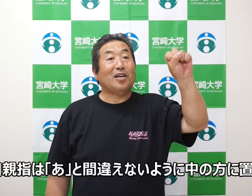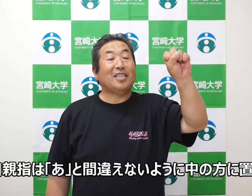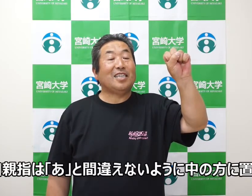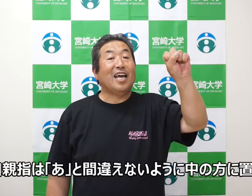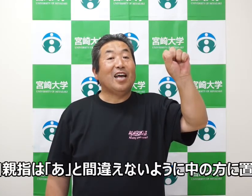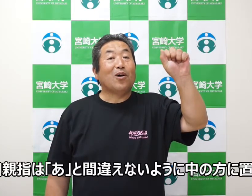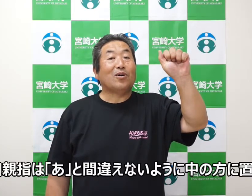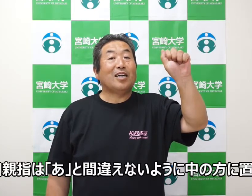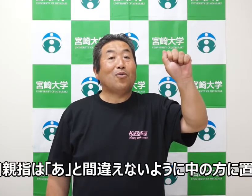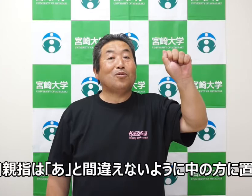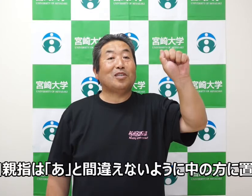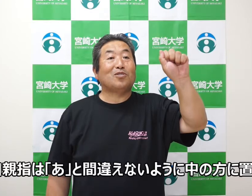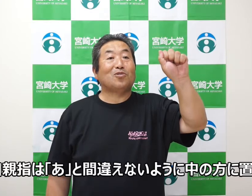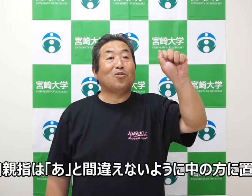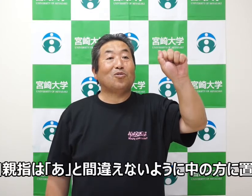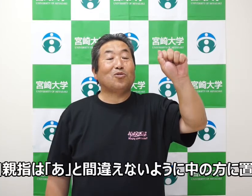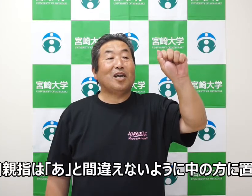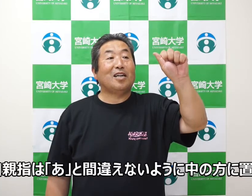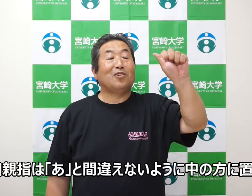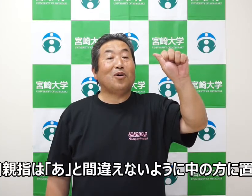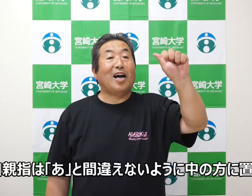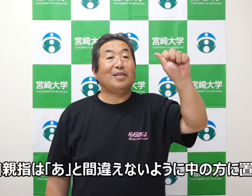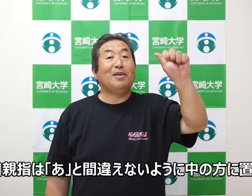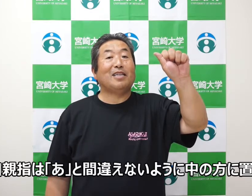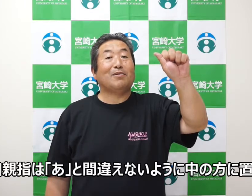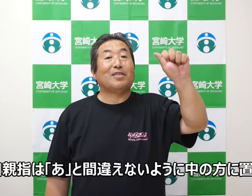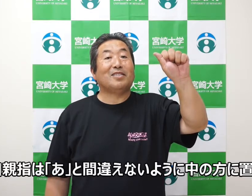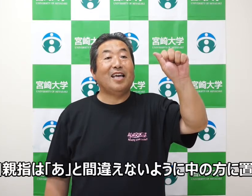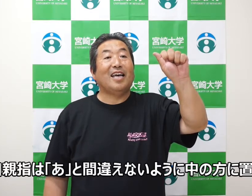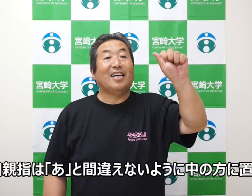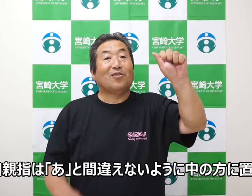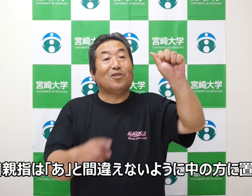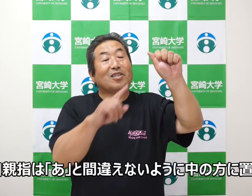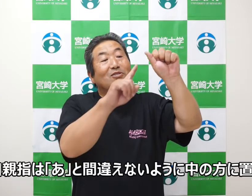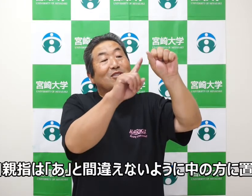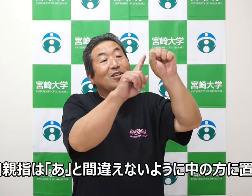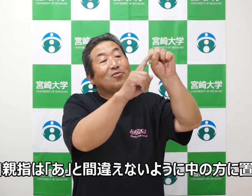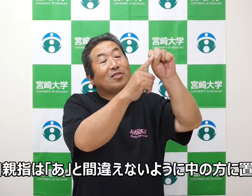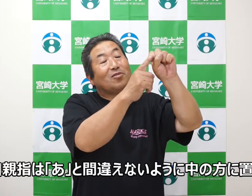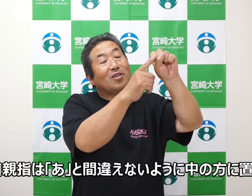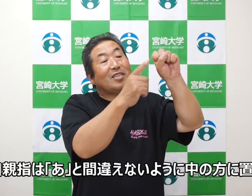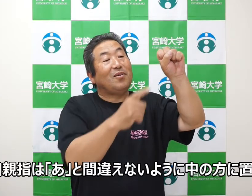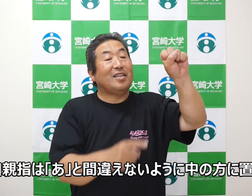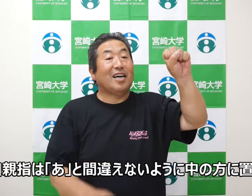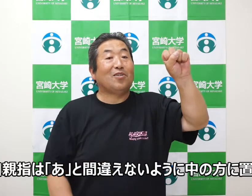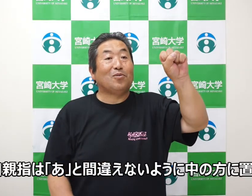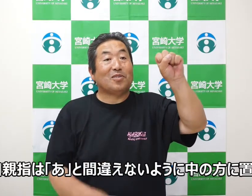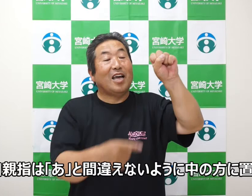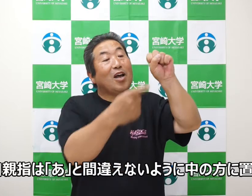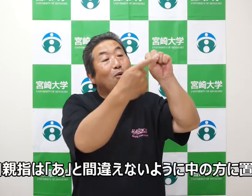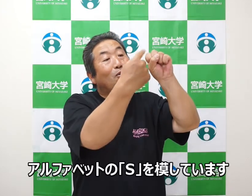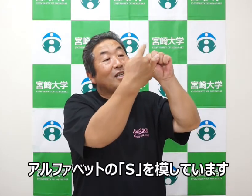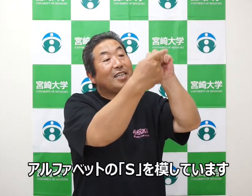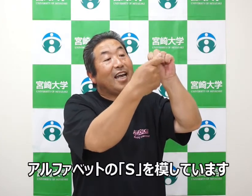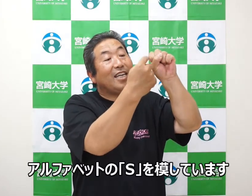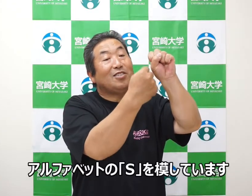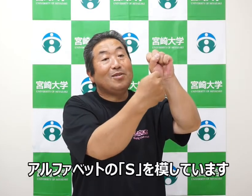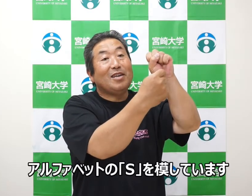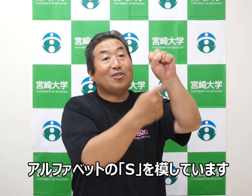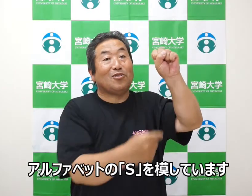ですね、差を構成すると、ちょっと離れると、あに見えてきますんで、この気をつけるときは、差は中の方に見えて、ここはですね、S に見えるという